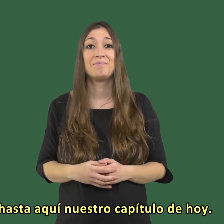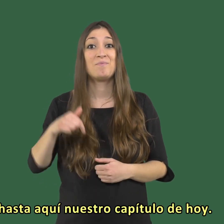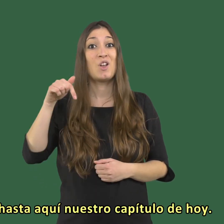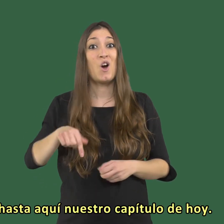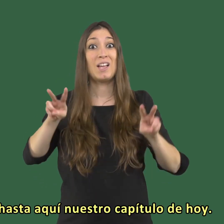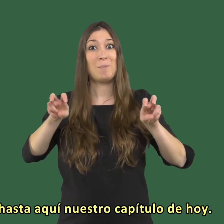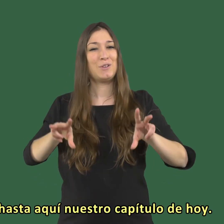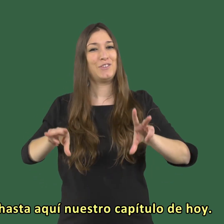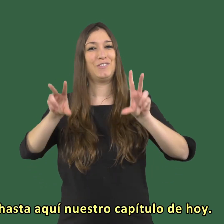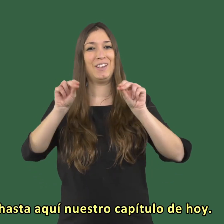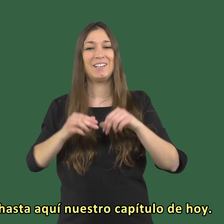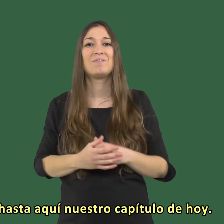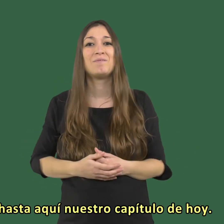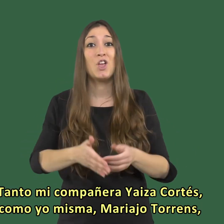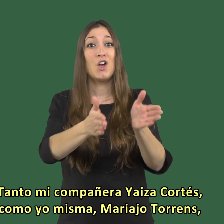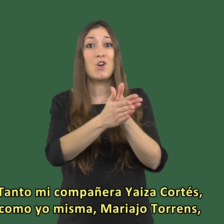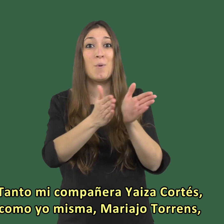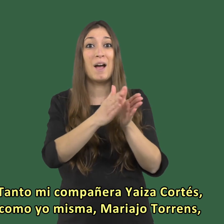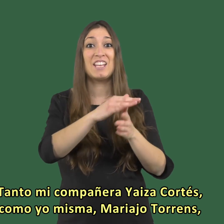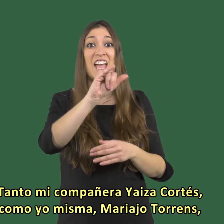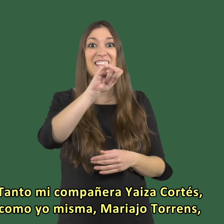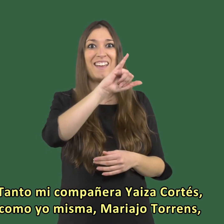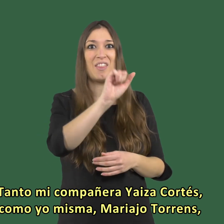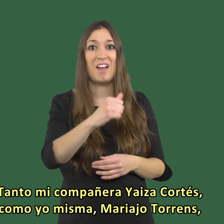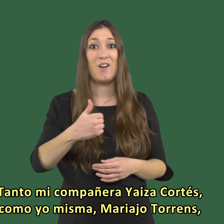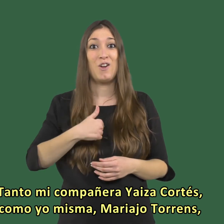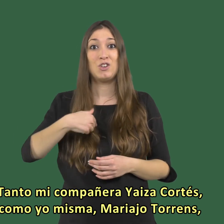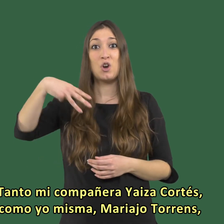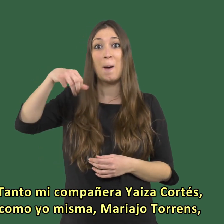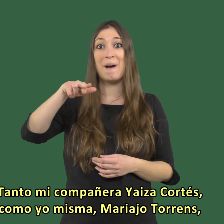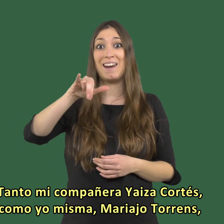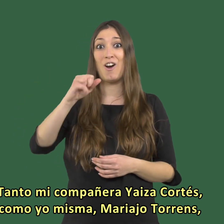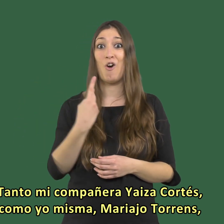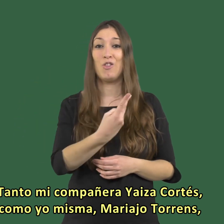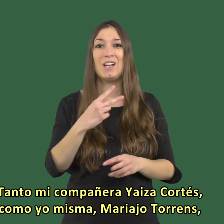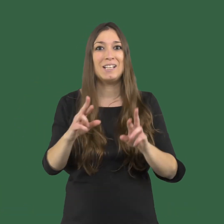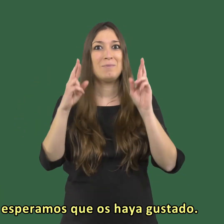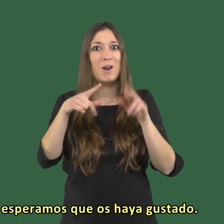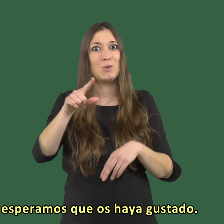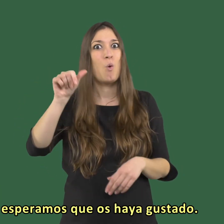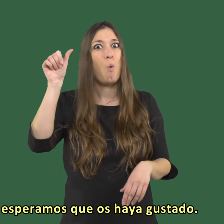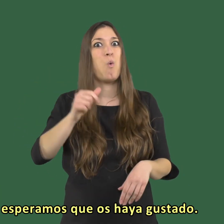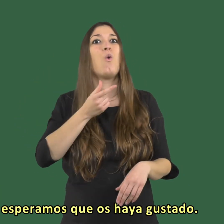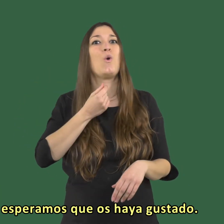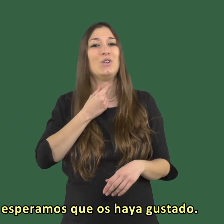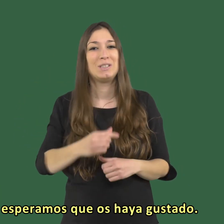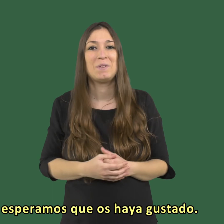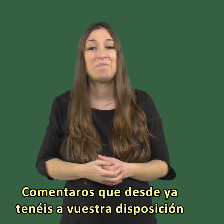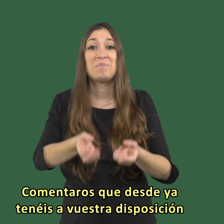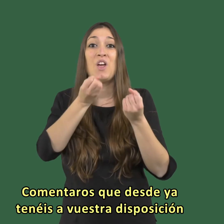Y hasta aquí nuestro capítulo de hoy. Tanto mi compañera Yaiza Cortés como yo misma, María J. Torrens, esperamos que os haya